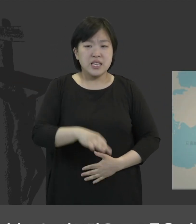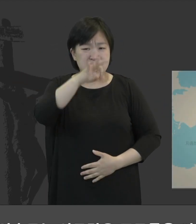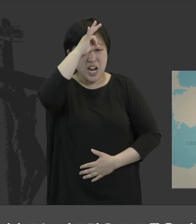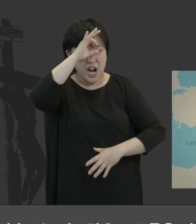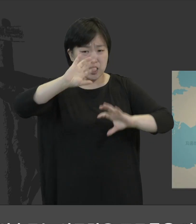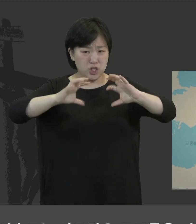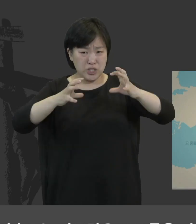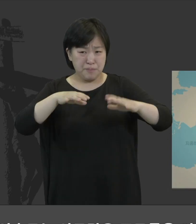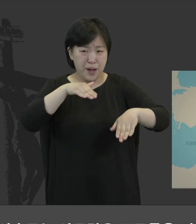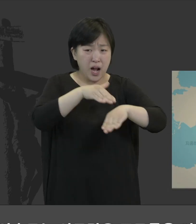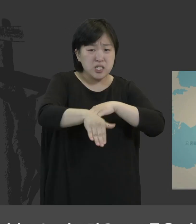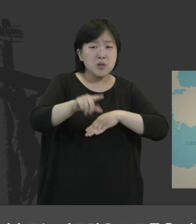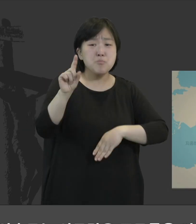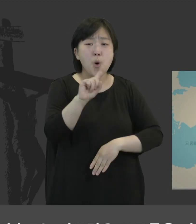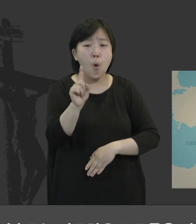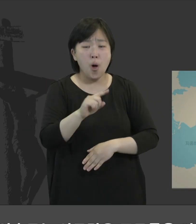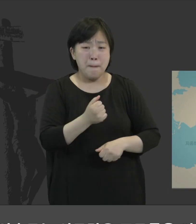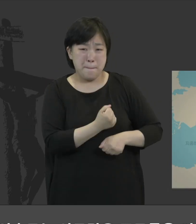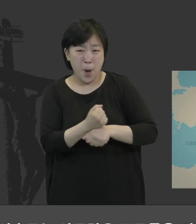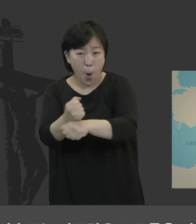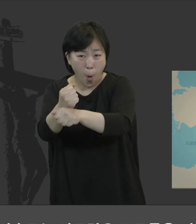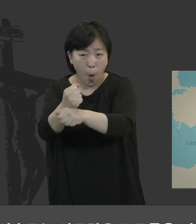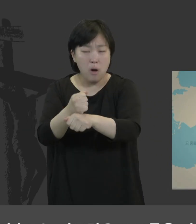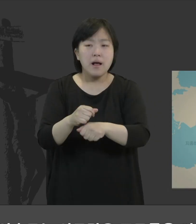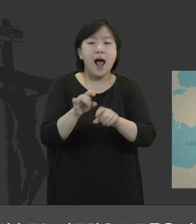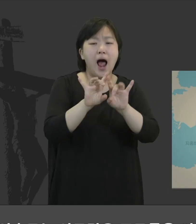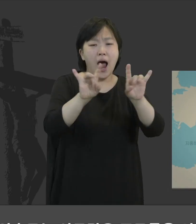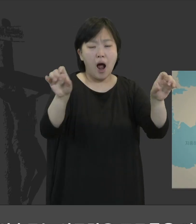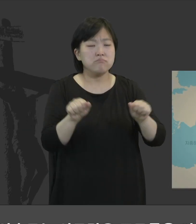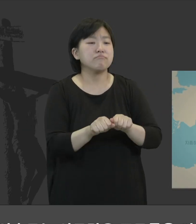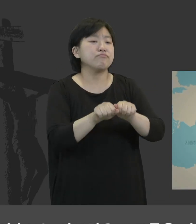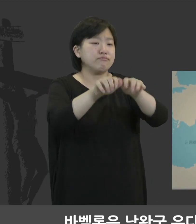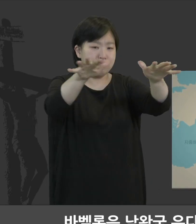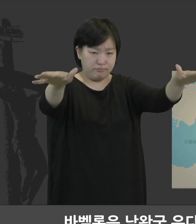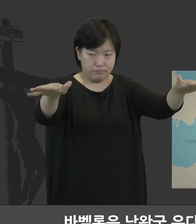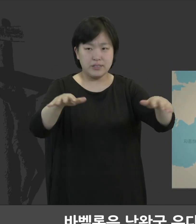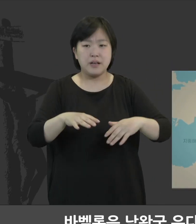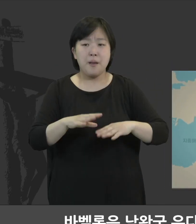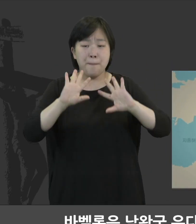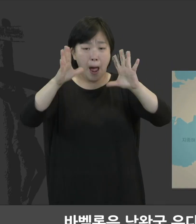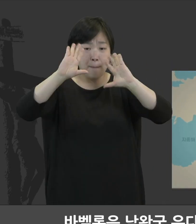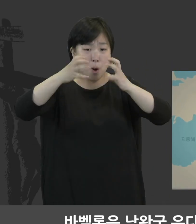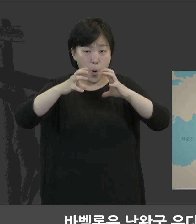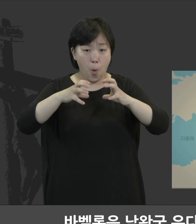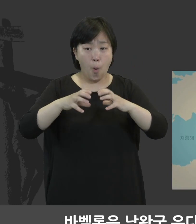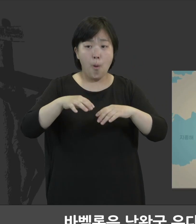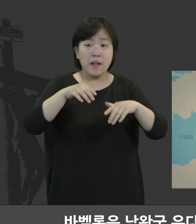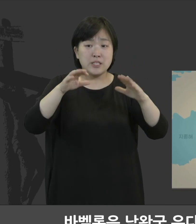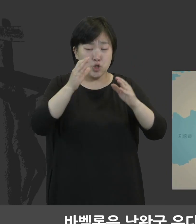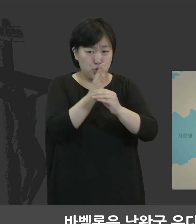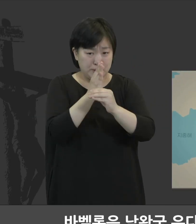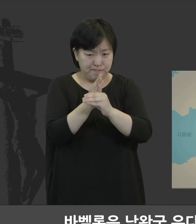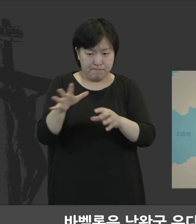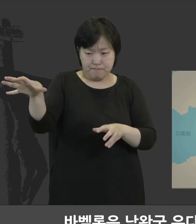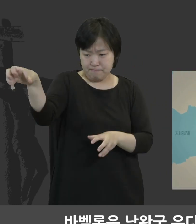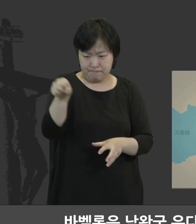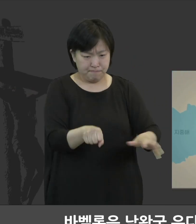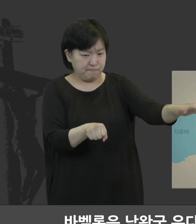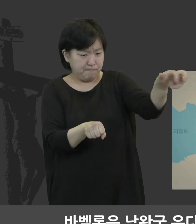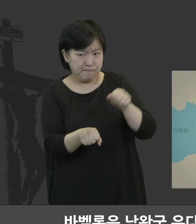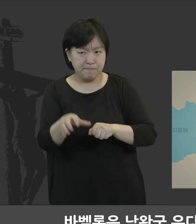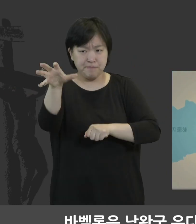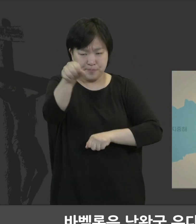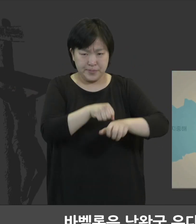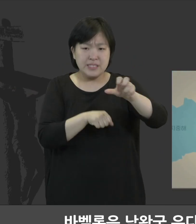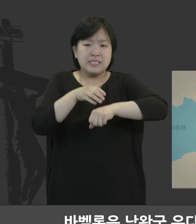아수르는 사로잡은 포로들을 이곳저곳으로 흩었지만 바벨론은 남왕국 유다 백성들을 제국 외곽에서